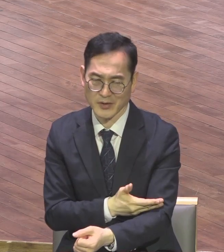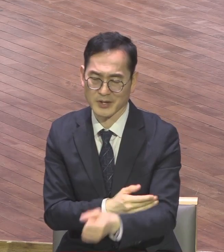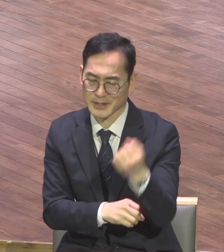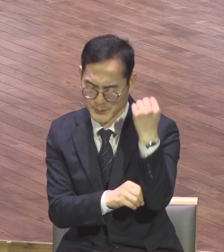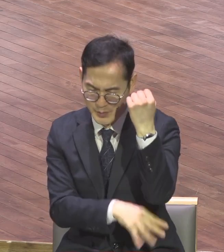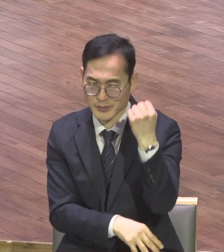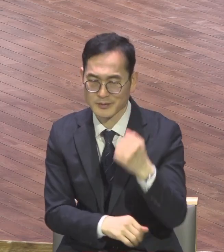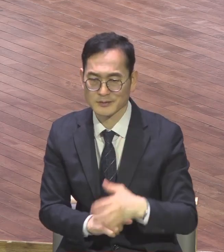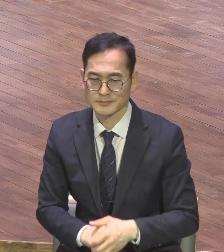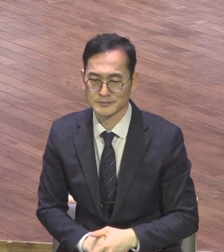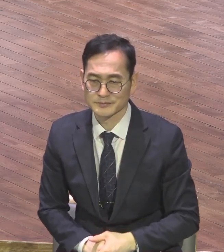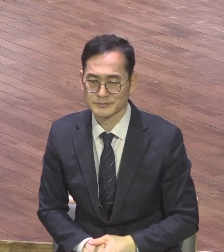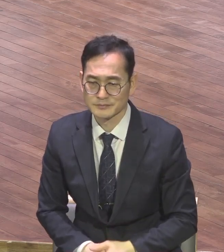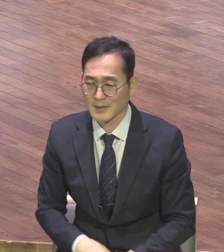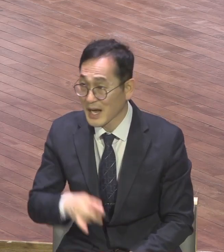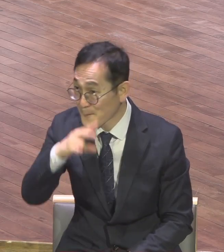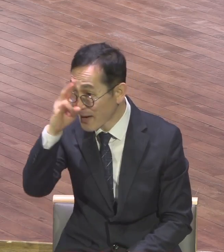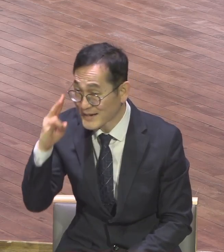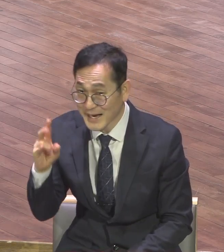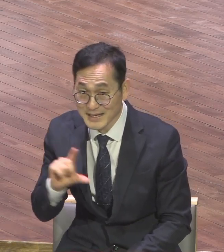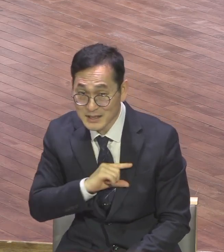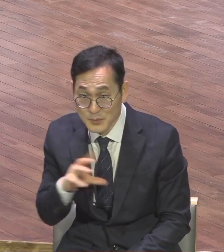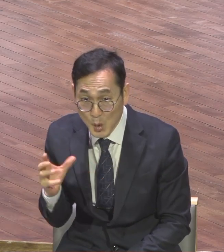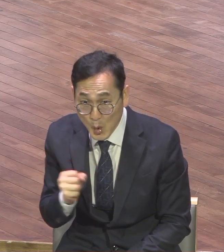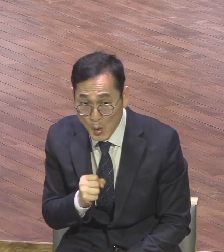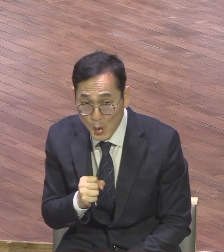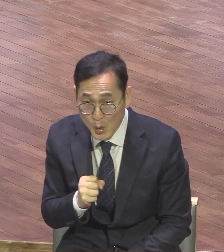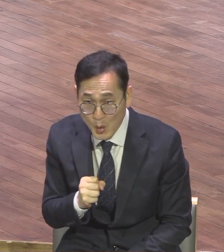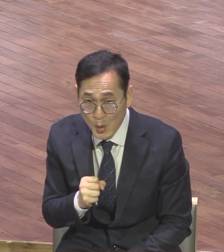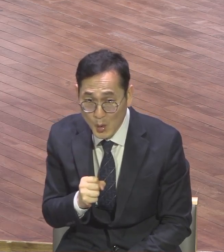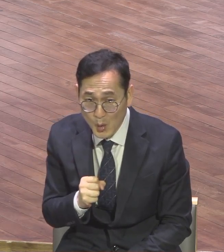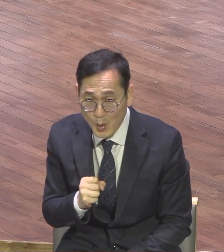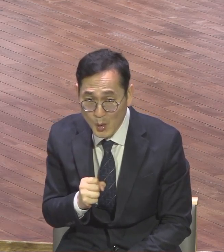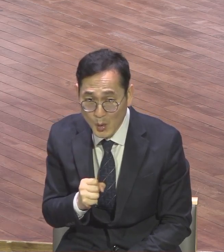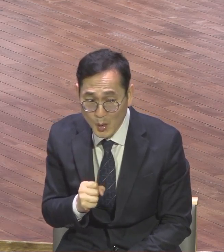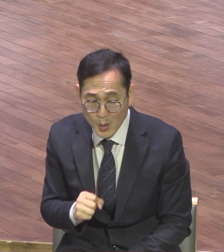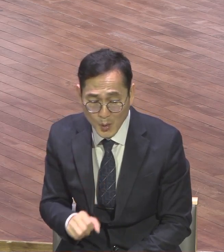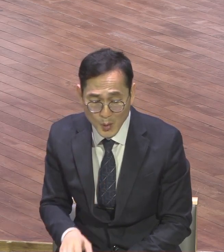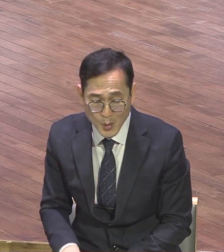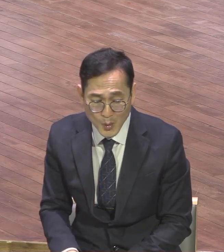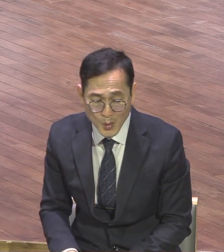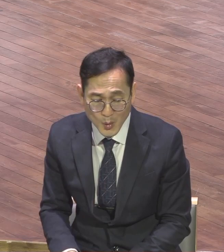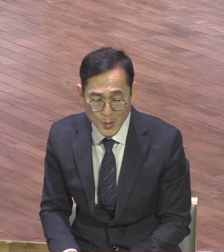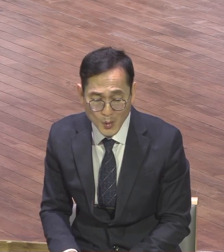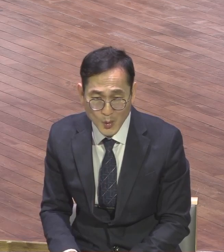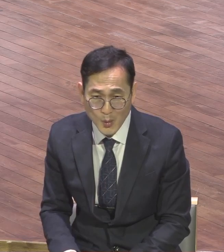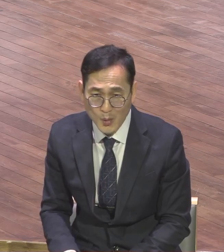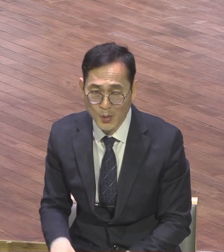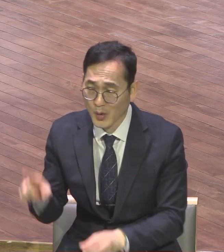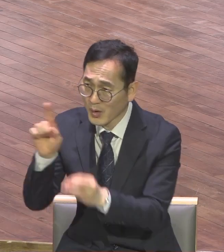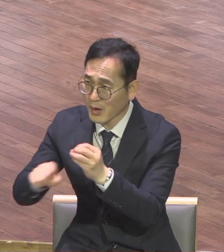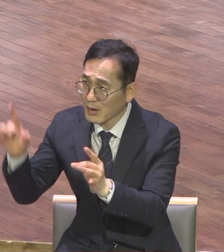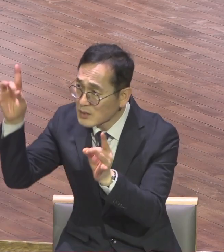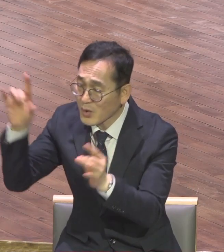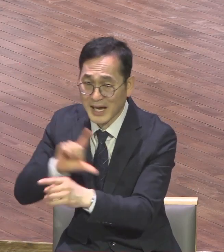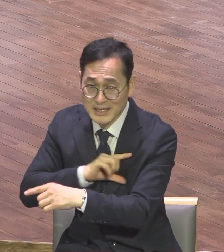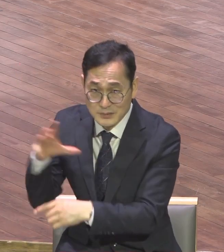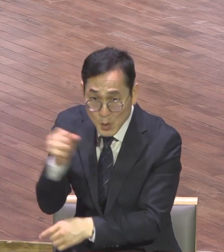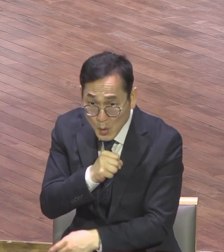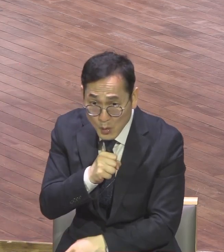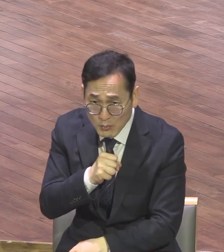마리아를 이름으로, 안상홍 이름으로 응답 없습니다. 석가 이름으로 응답 없습니다. 그런 식으로 계속